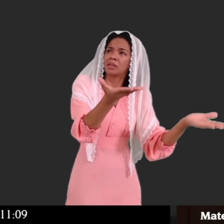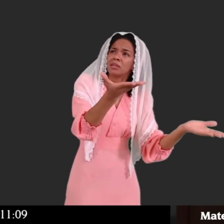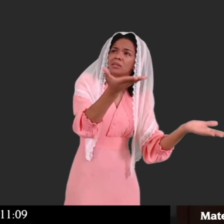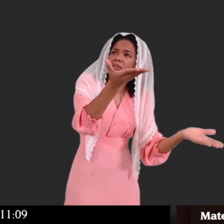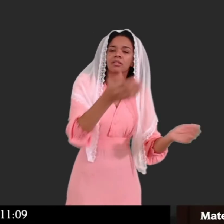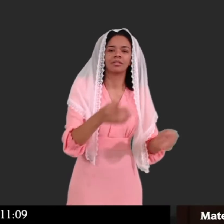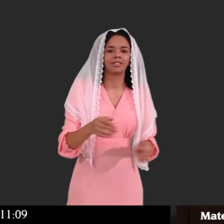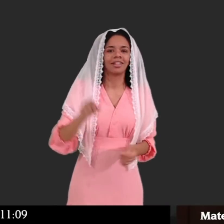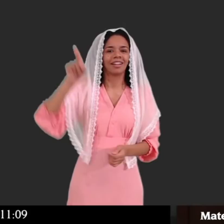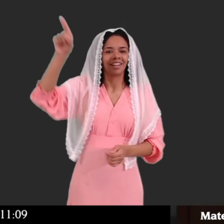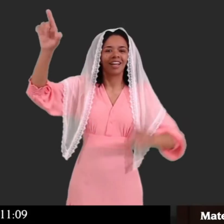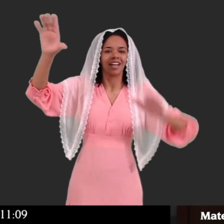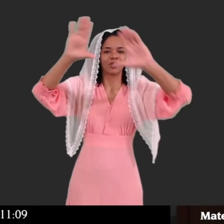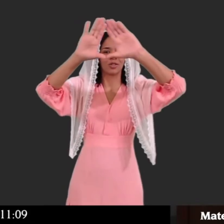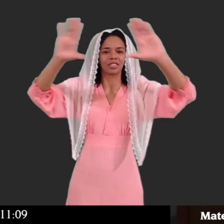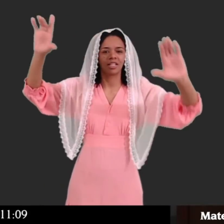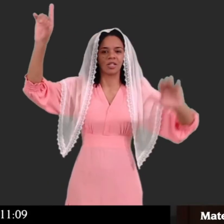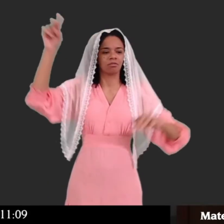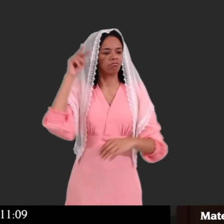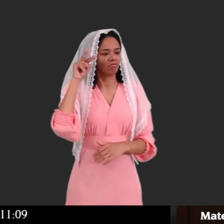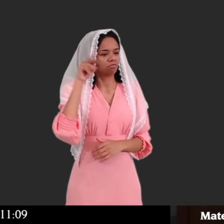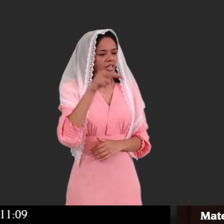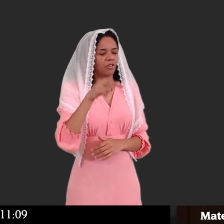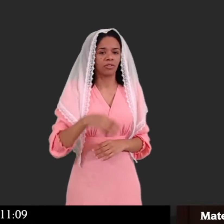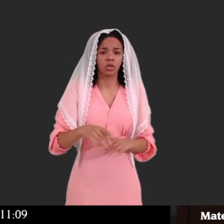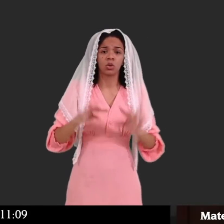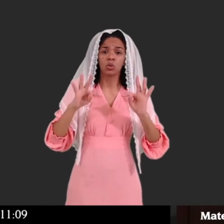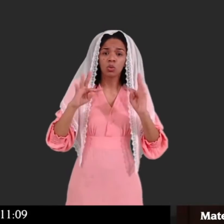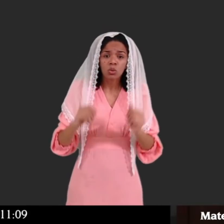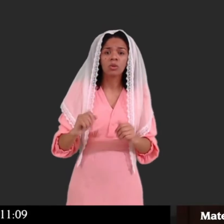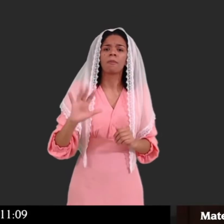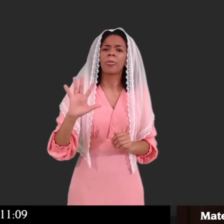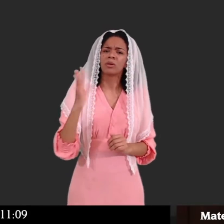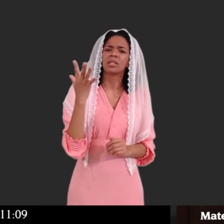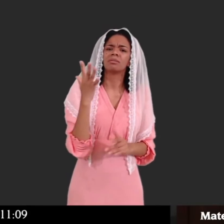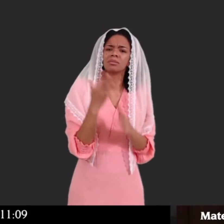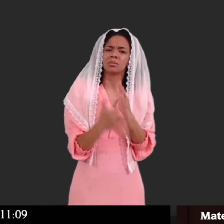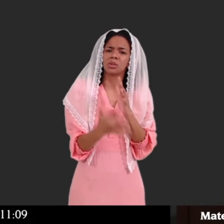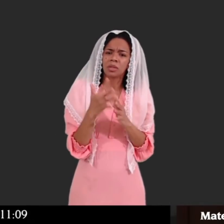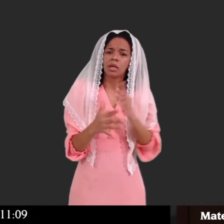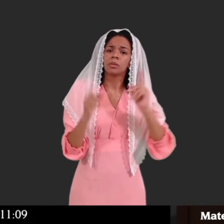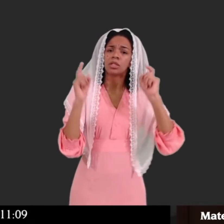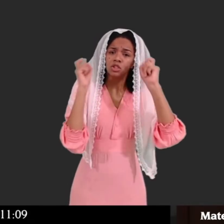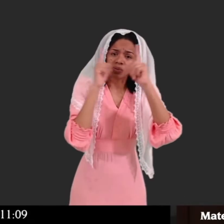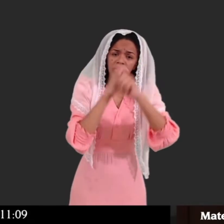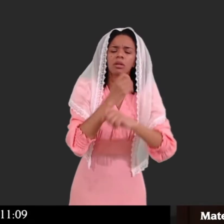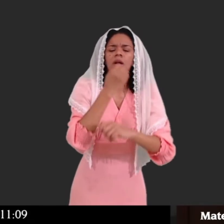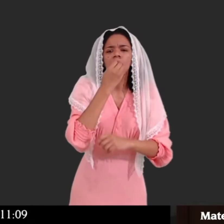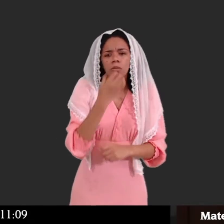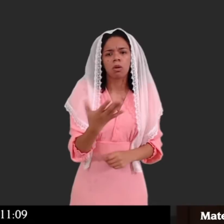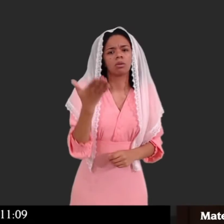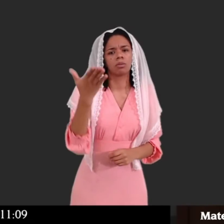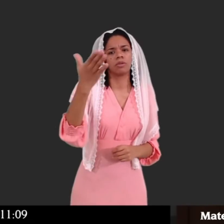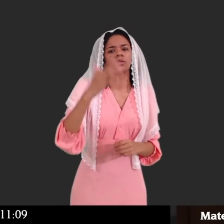do Altíssimo. Tudo que você passa, tudo que você enfrenta de dificuldade, é para o seu bem. Todas